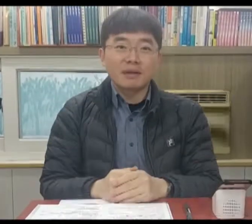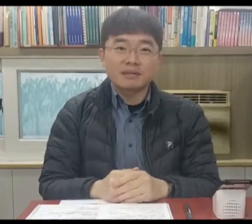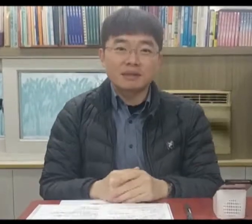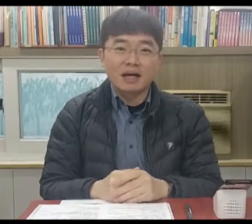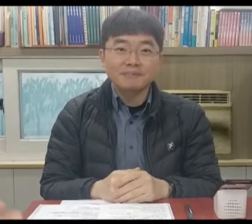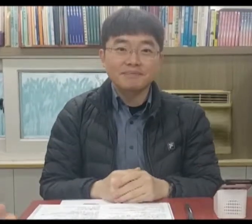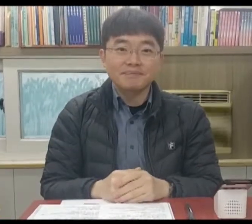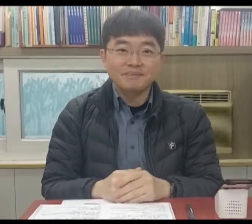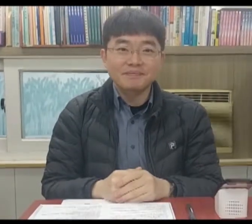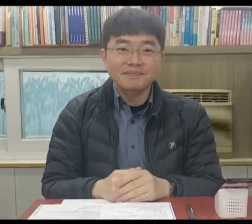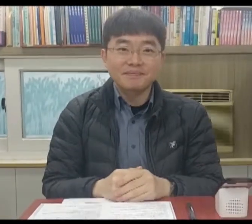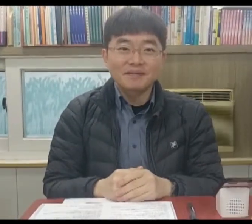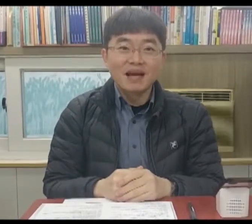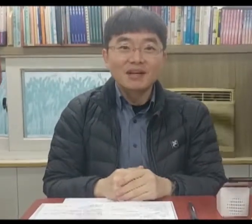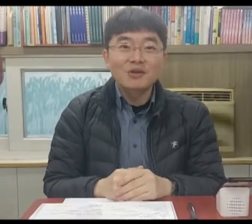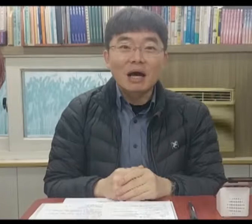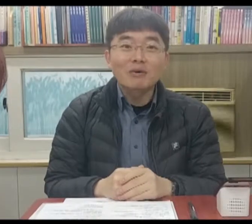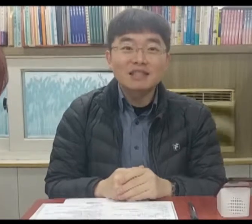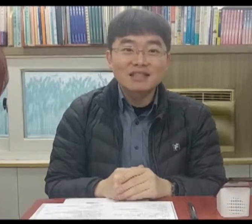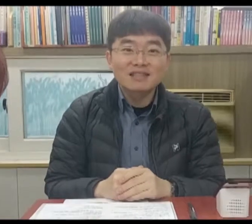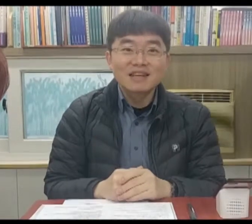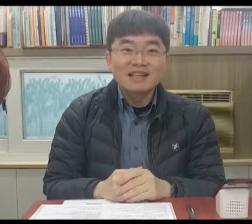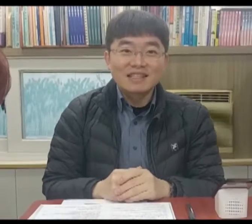하겠습니다. 그리고 나머지는